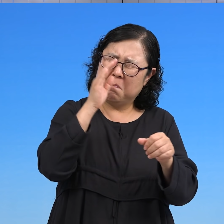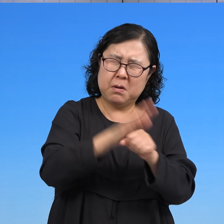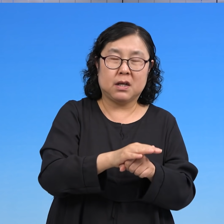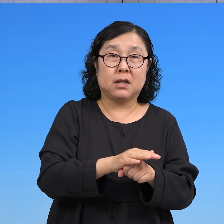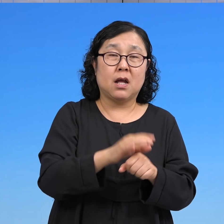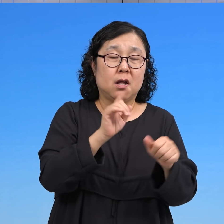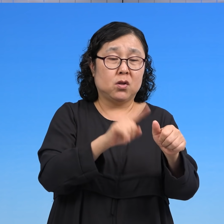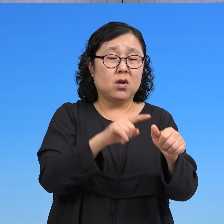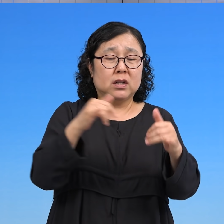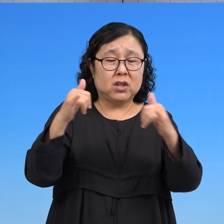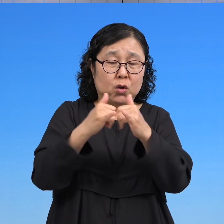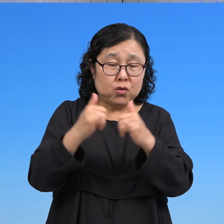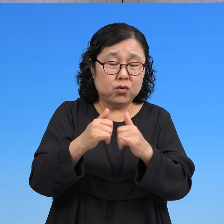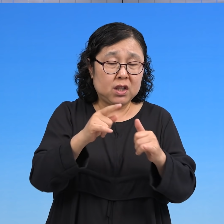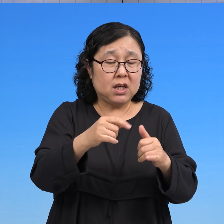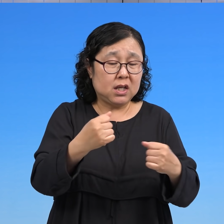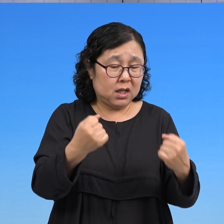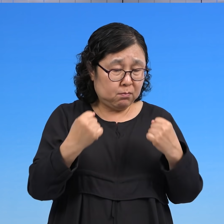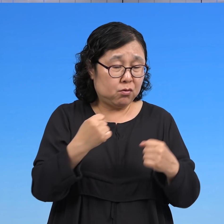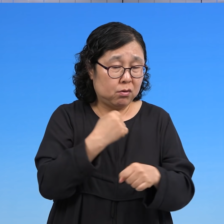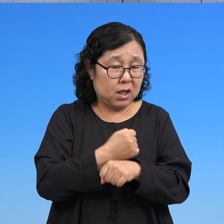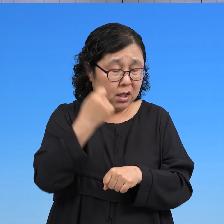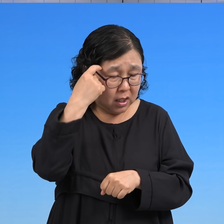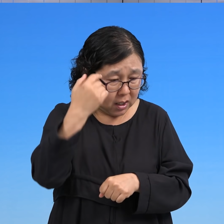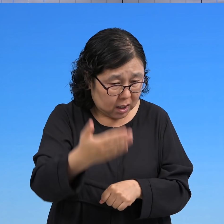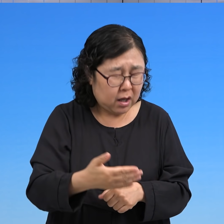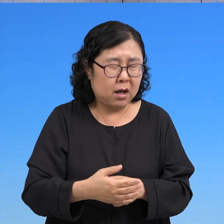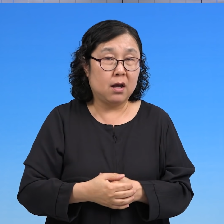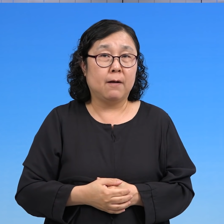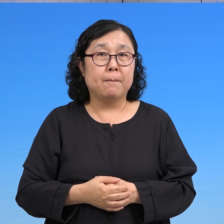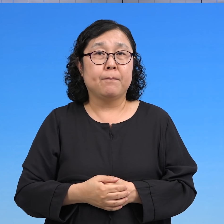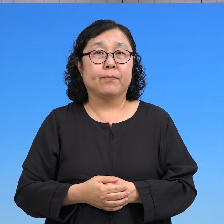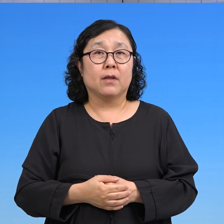갈멜산에서의 전투를 네 힘으로 했니?